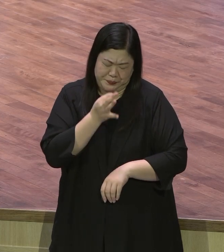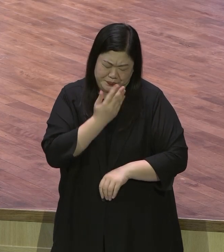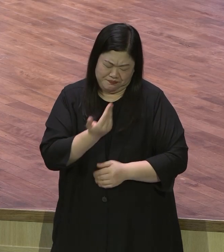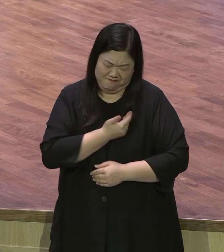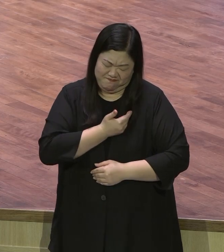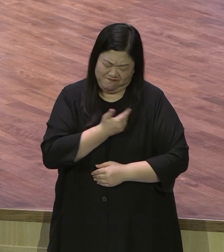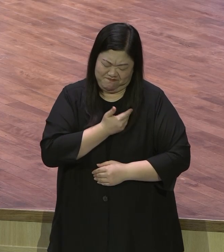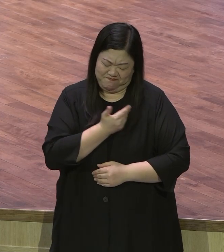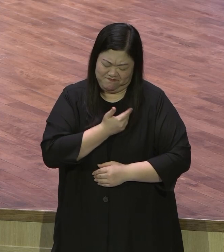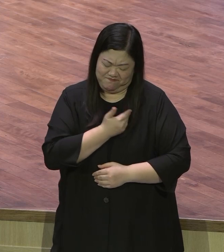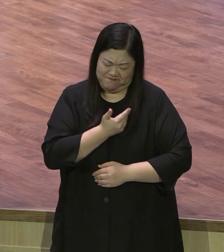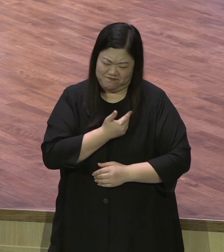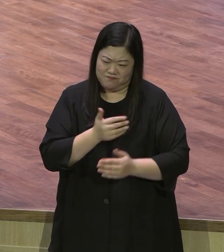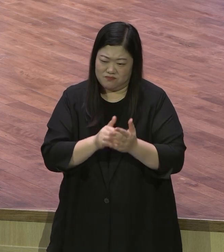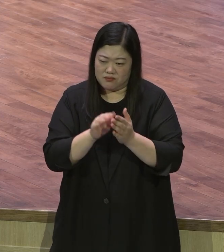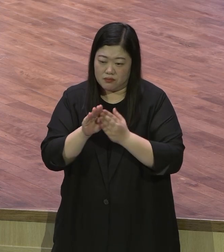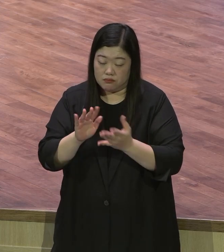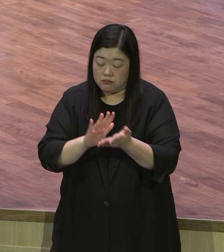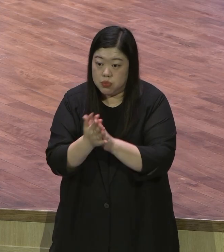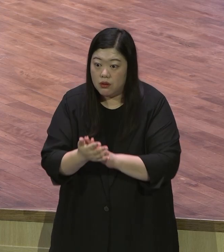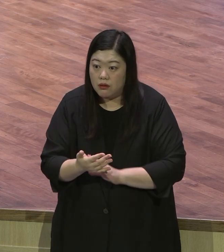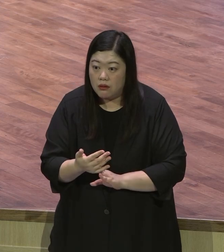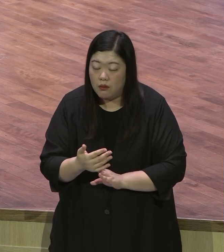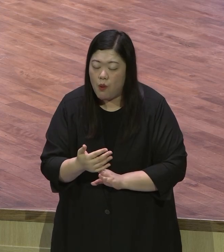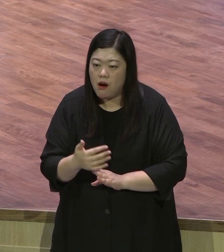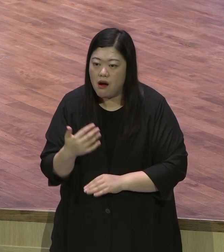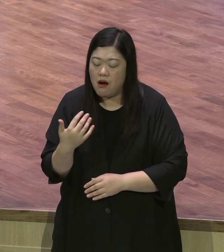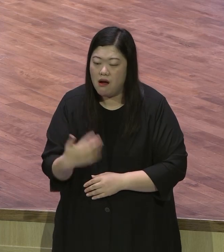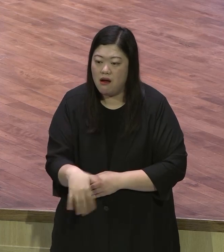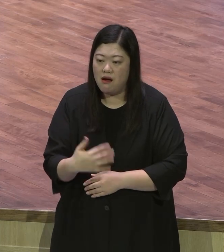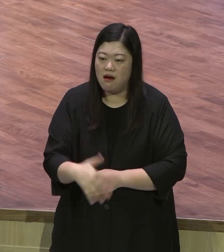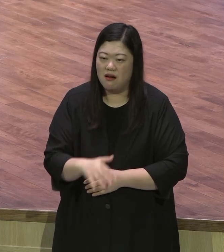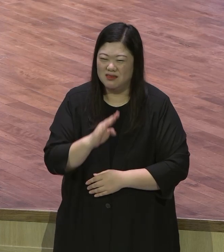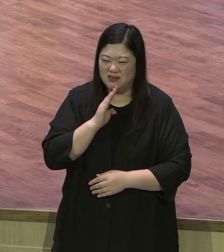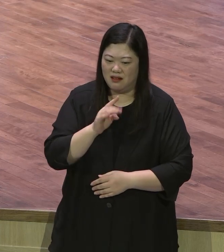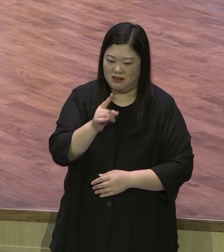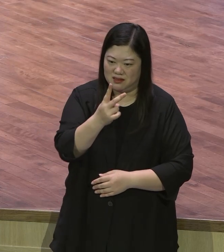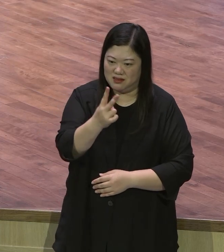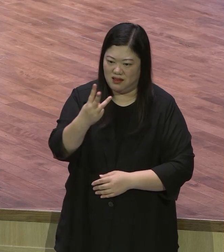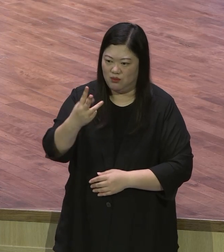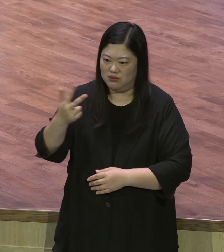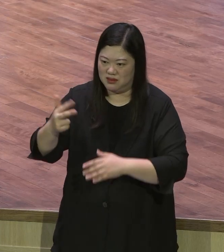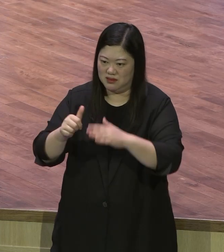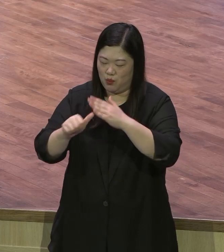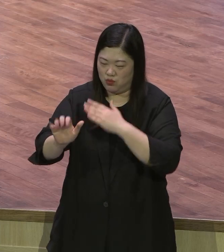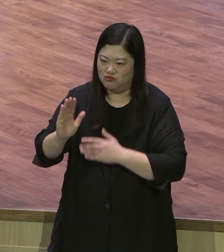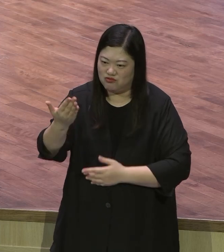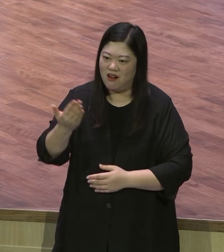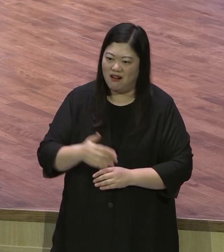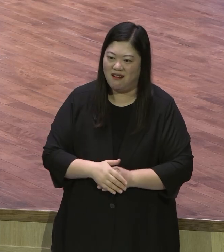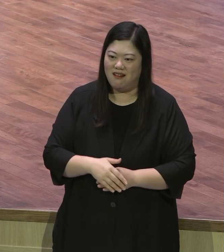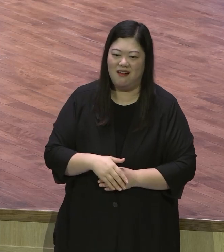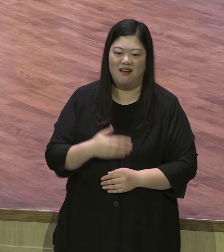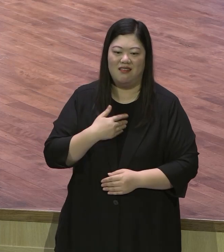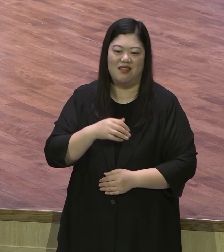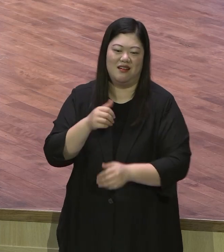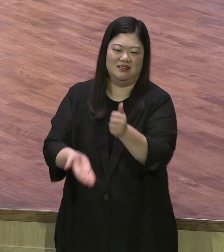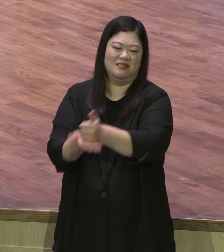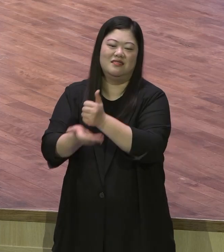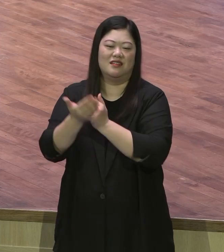그렇게 해서 우리가 2-3천이나 살 이런 정신력 이런 믿음은 말할 것도 없고 이런 체력도 갖춰야지. 저는